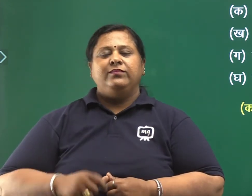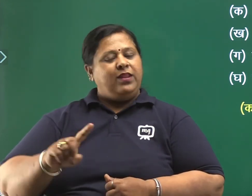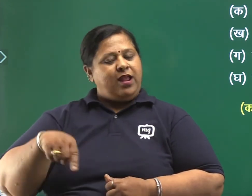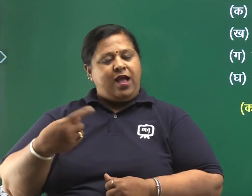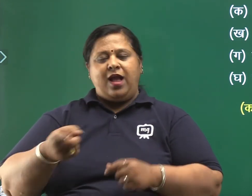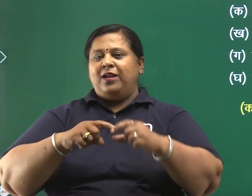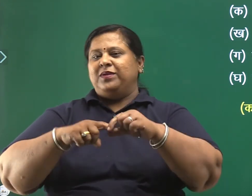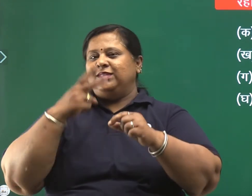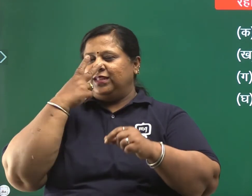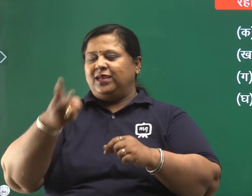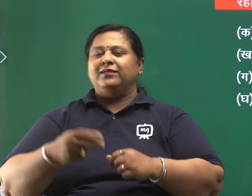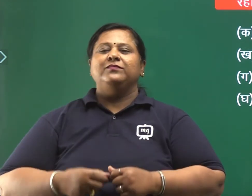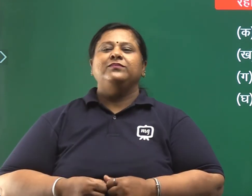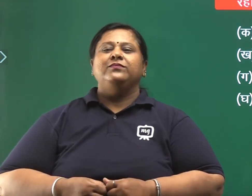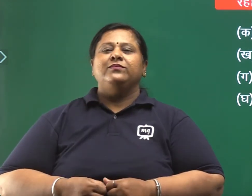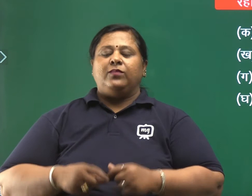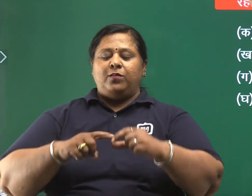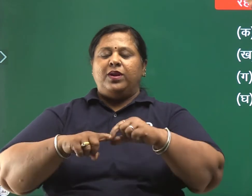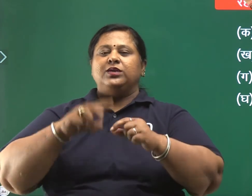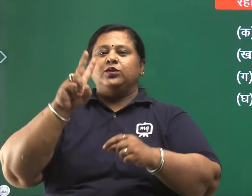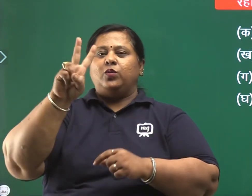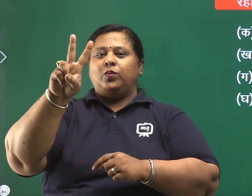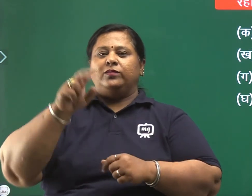आगे का प्रश्न देखते हैं। प्रश्न 2,